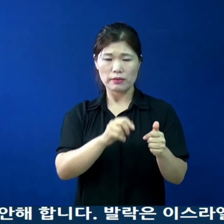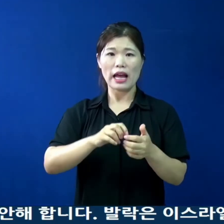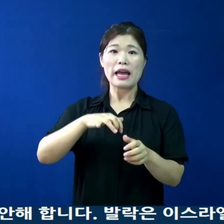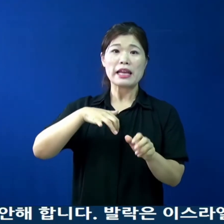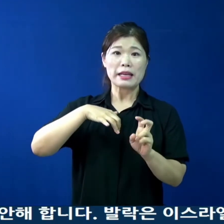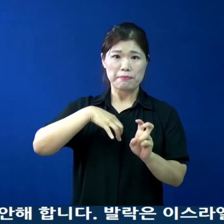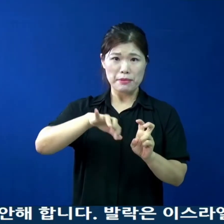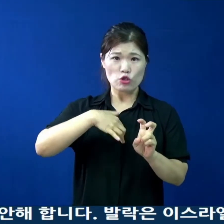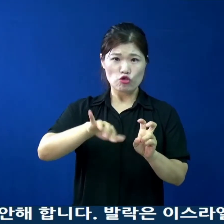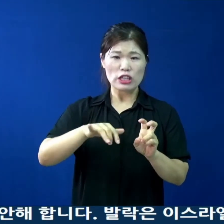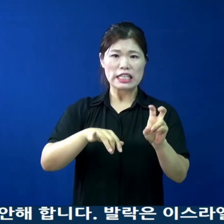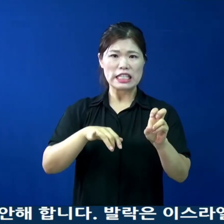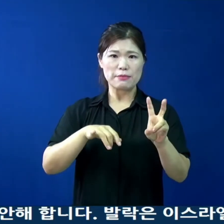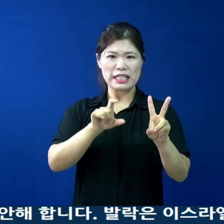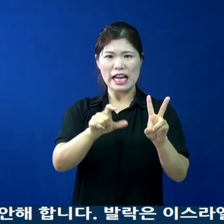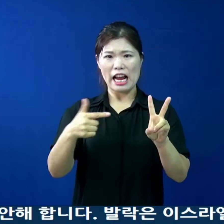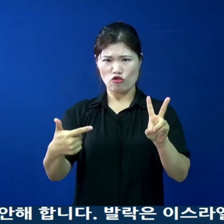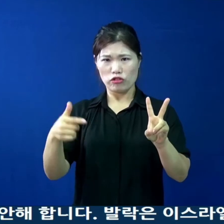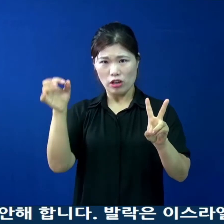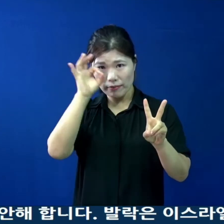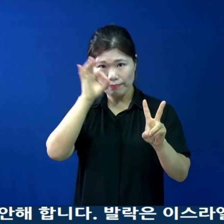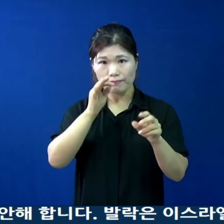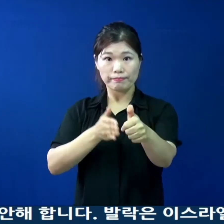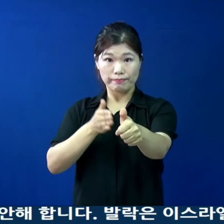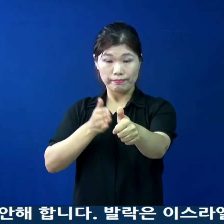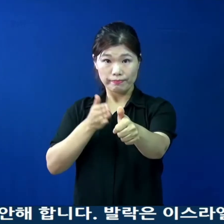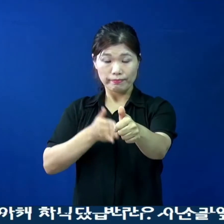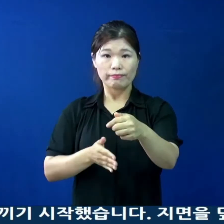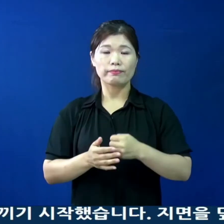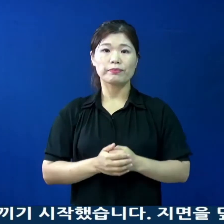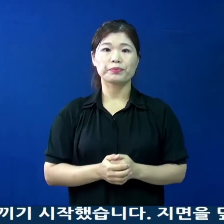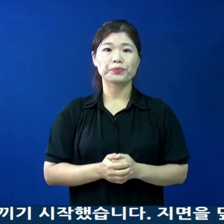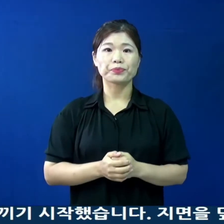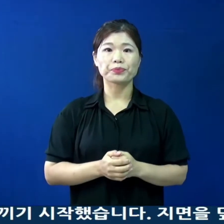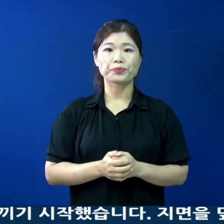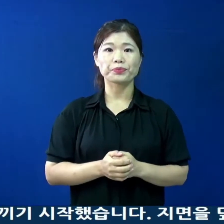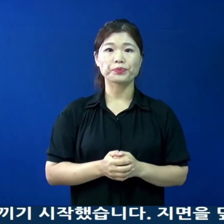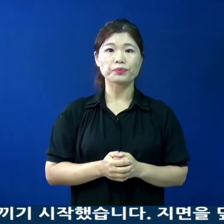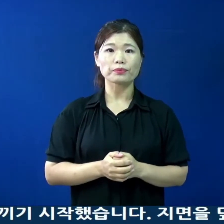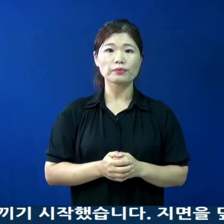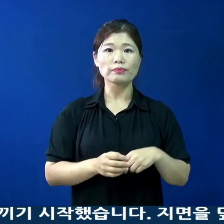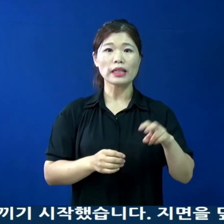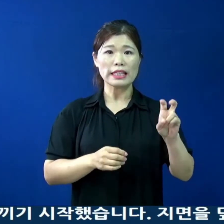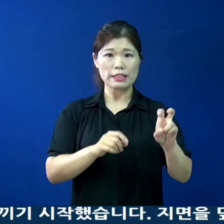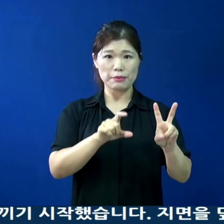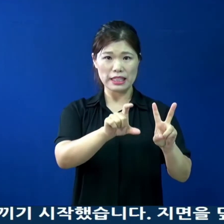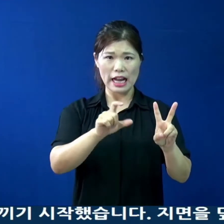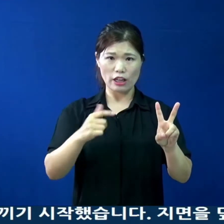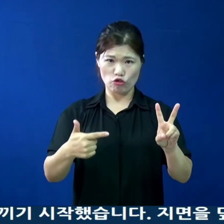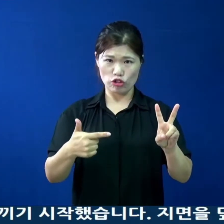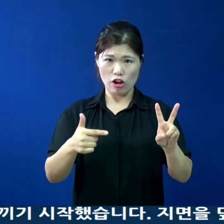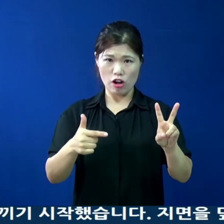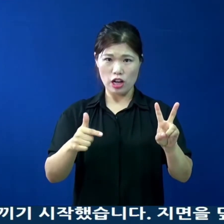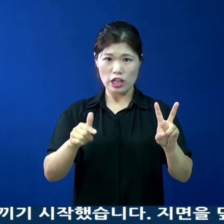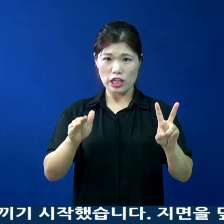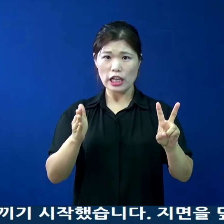한번 찾아보시겠습니다. 민수기 22장 6절 중반절부터 제가 말씀을